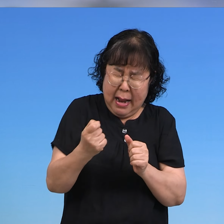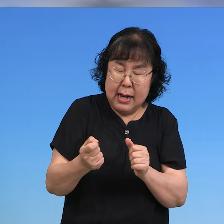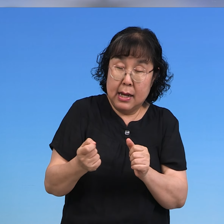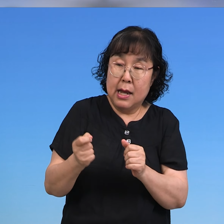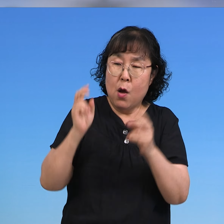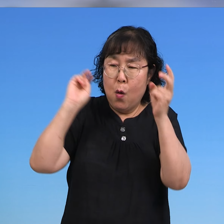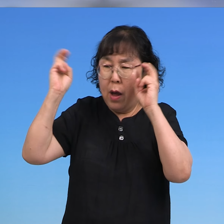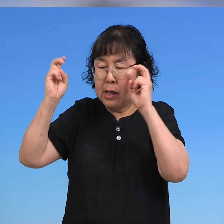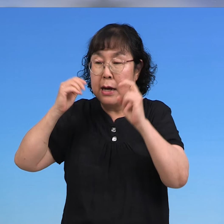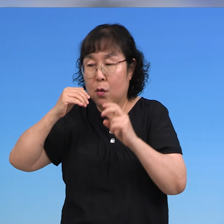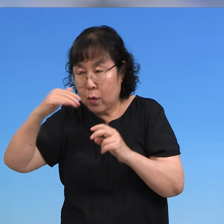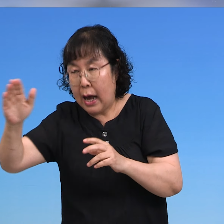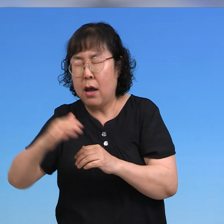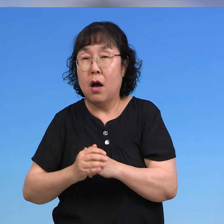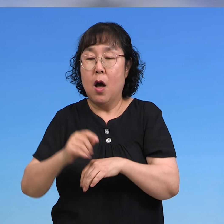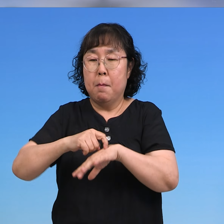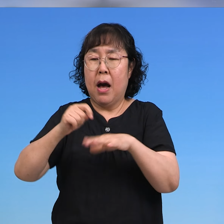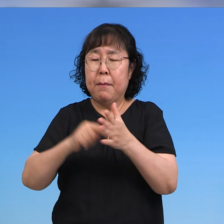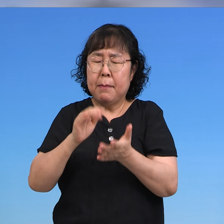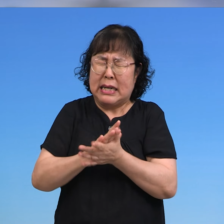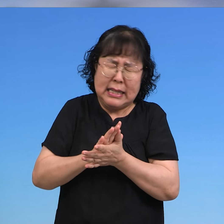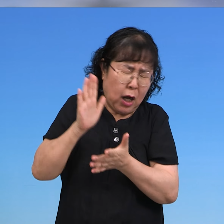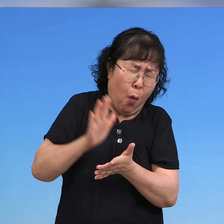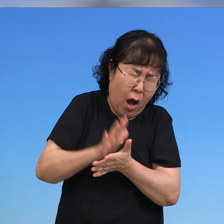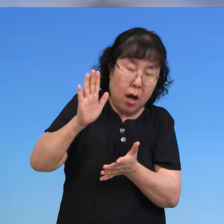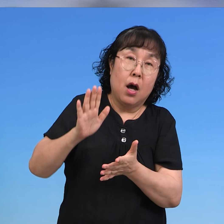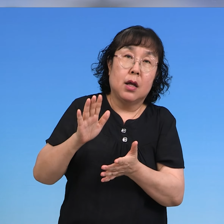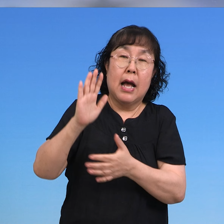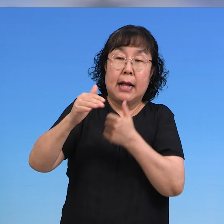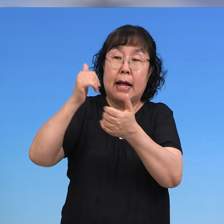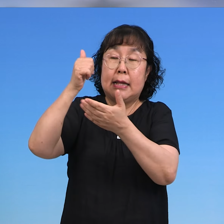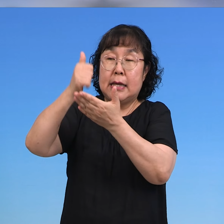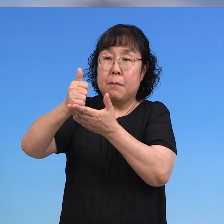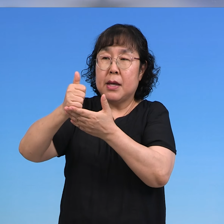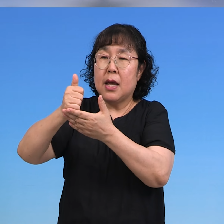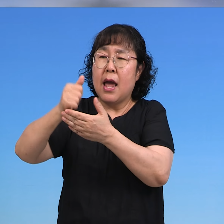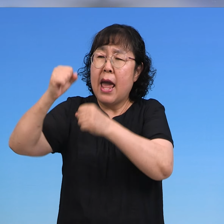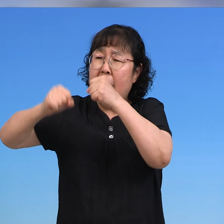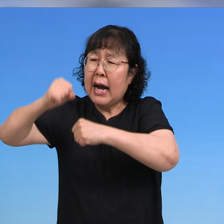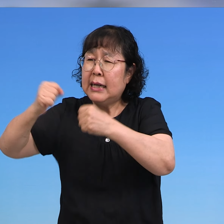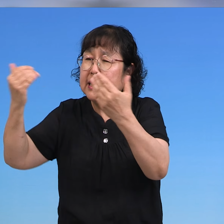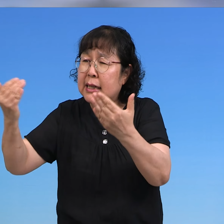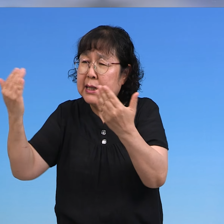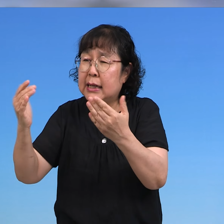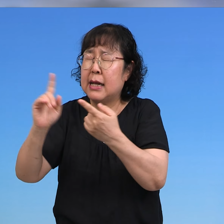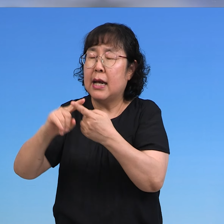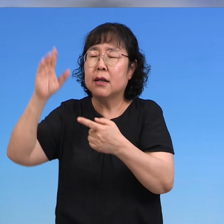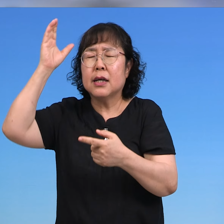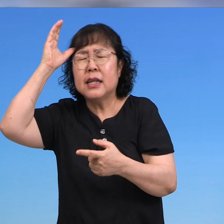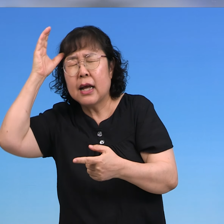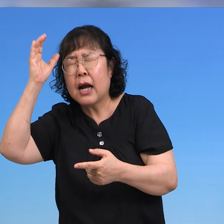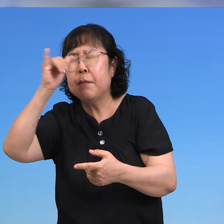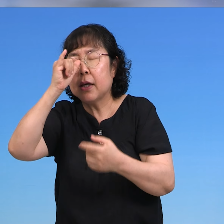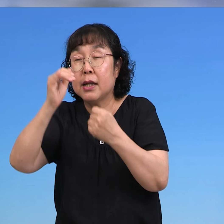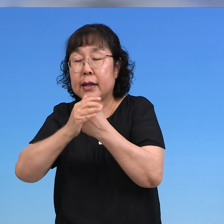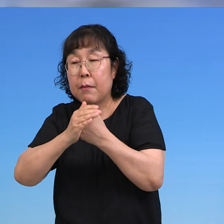바로 회사로 가요. 마음이 막 뜨거워요. 그 하나님에 대한 기대감이 있기 때문에. 최근에 저는요 이런 말을 들었습니다.